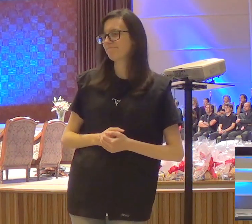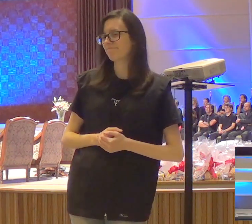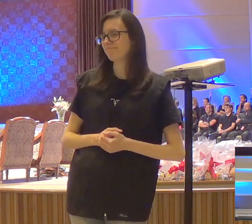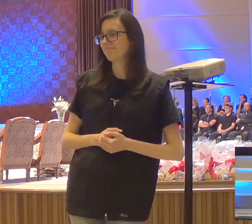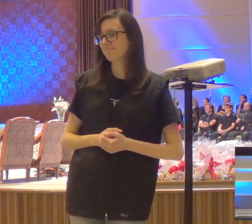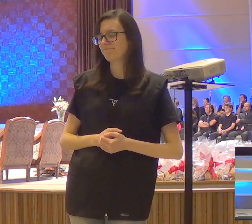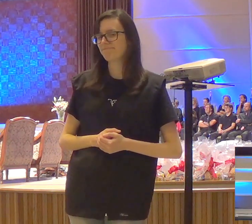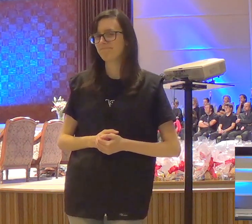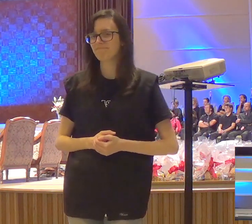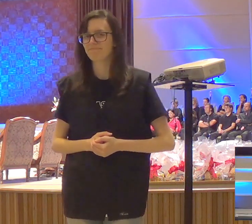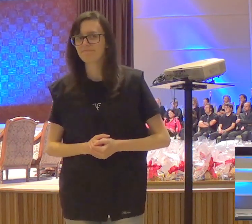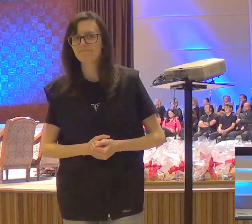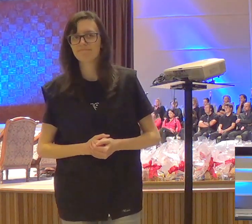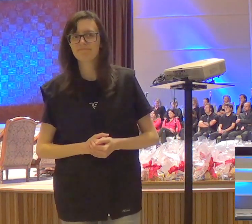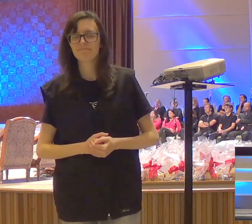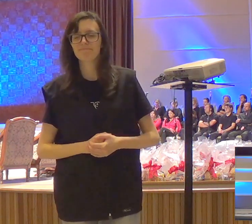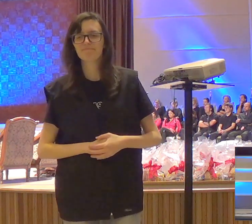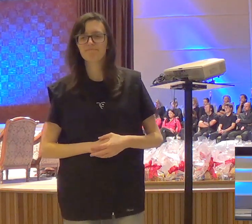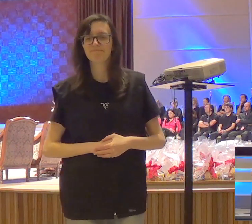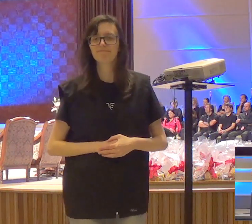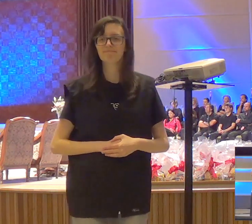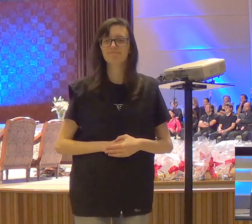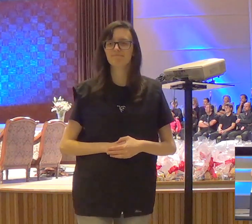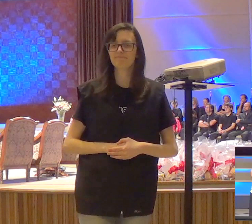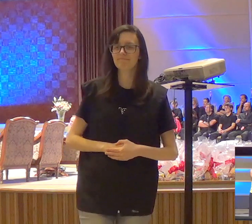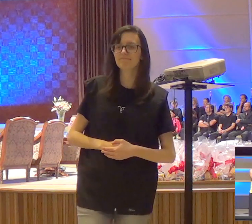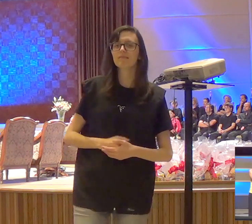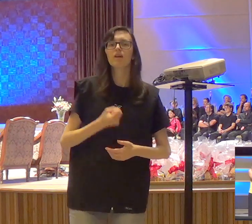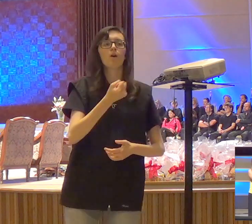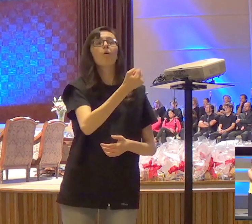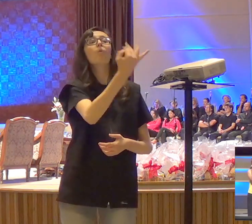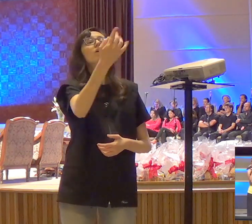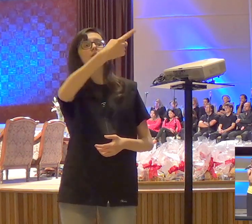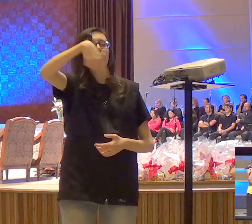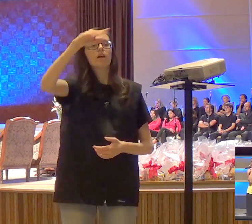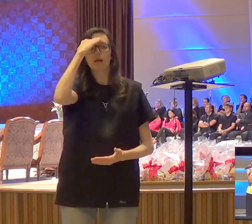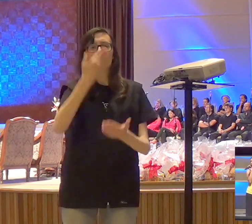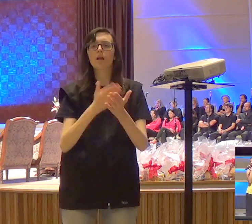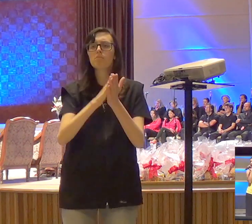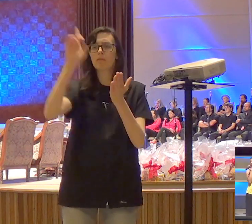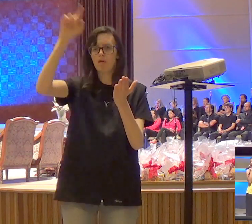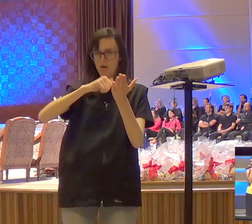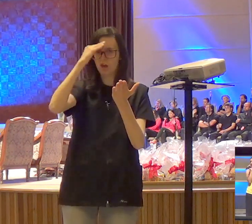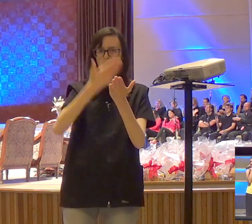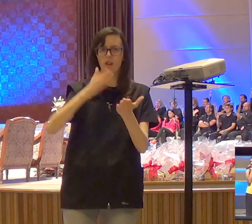you believe the words that are written in the Bible? Raise your hands. Quantos de vocês acreditam em todas as palavras escritas na